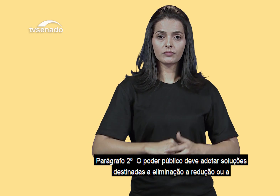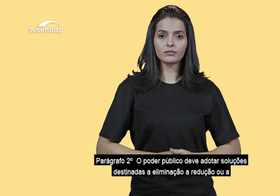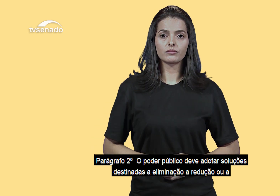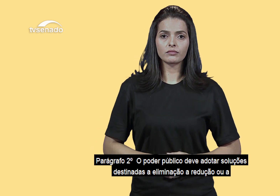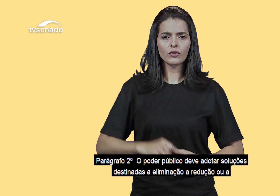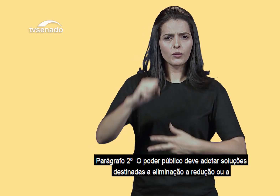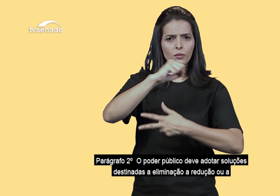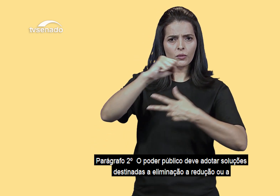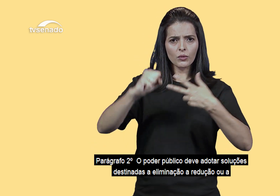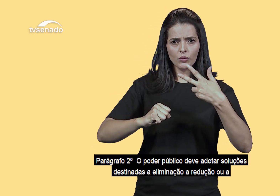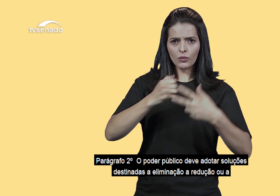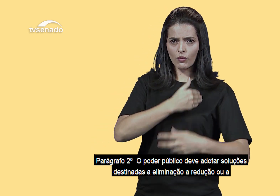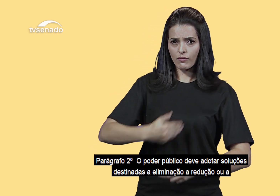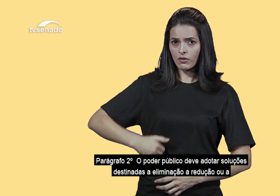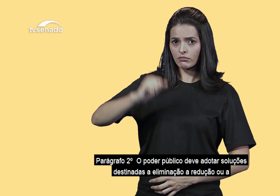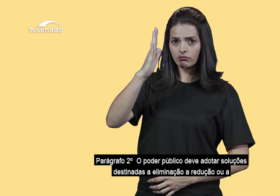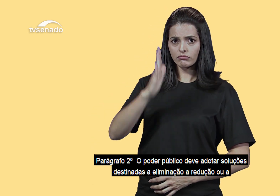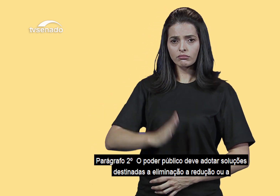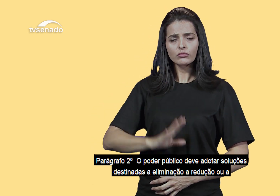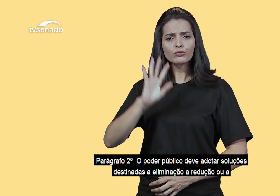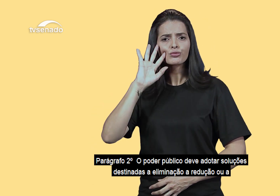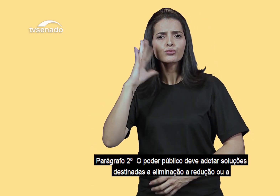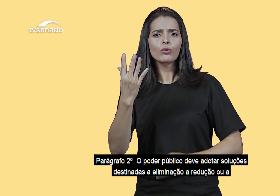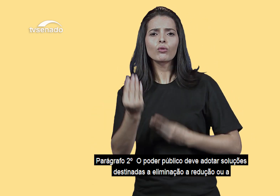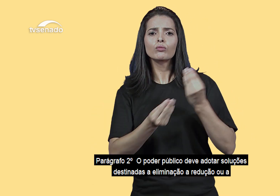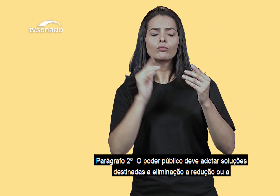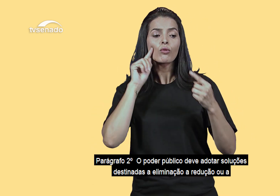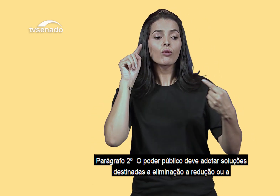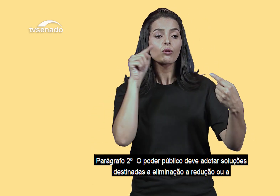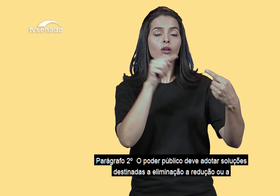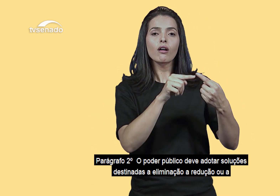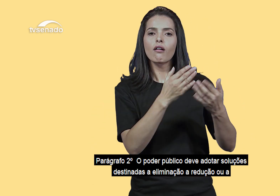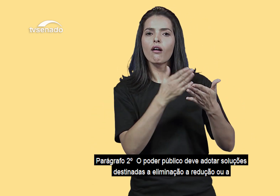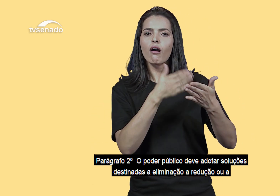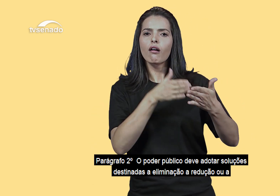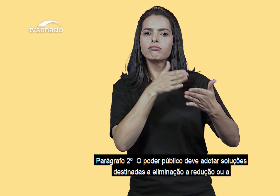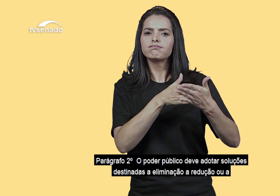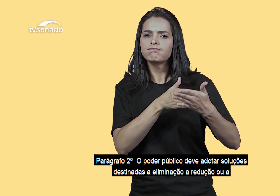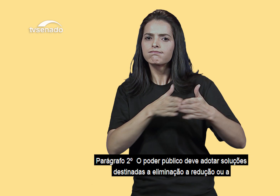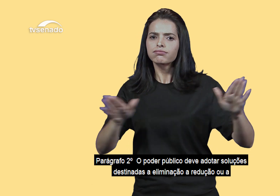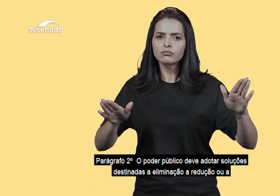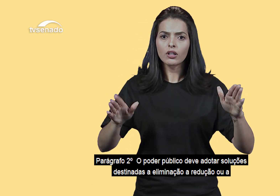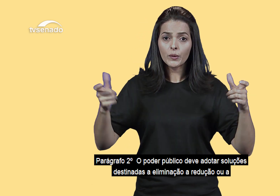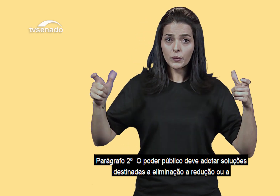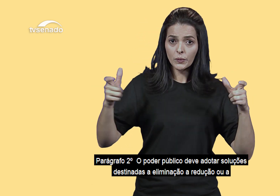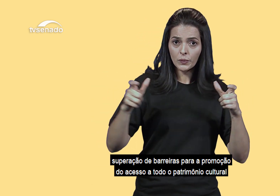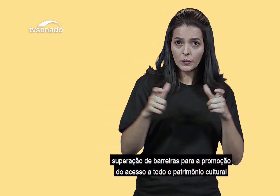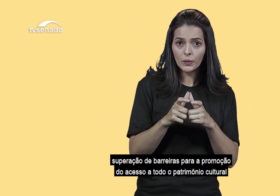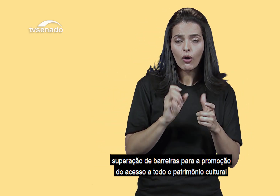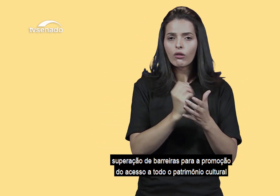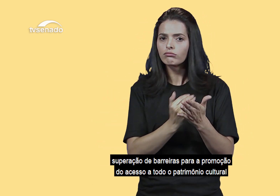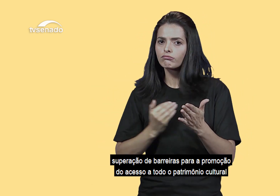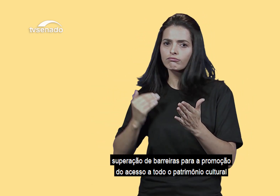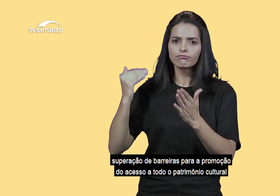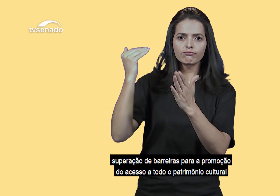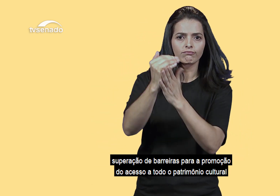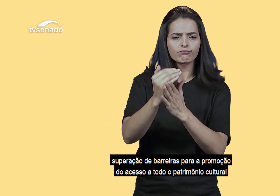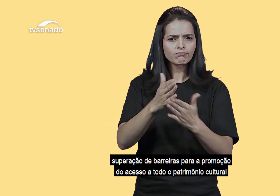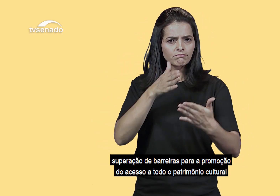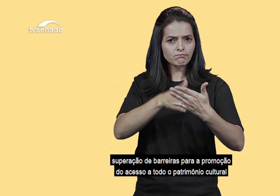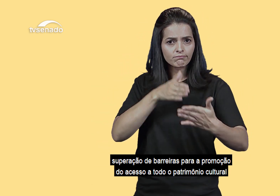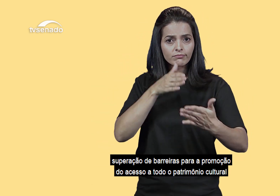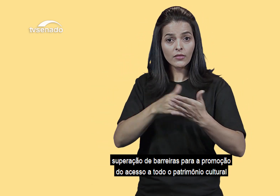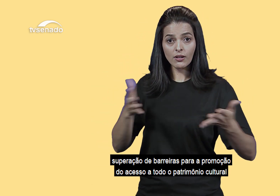O Poder Público deve adotar soluções destinadas à eliminação, à redução ou à superação de